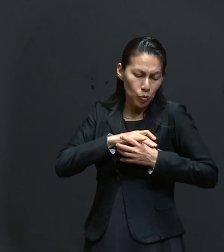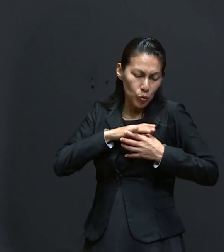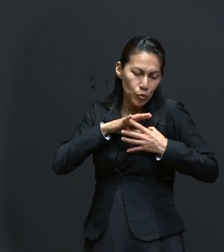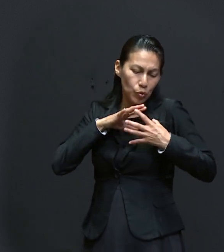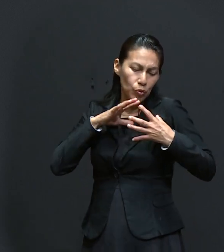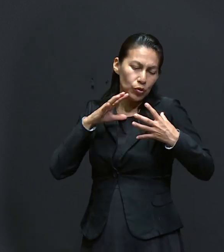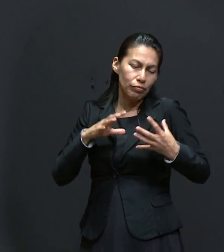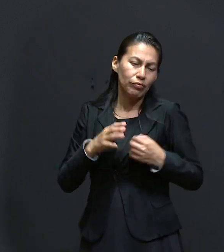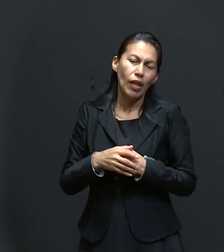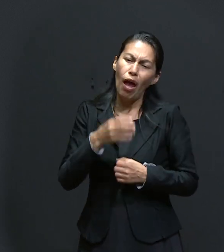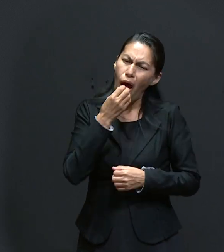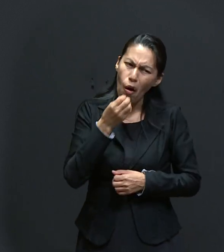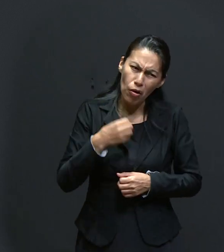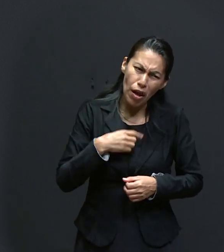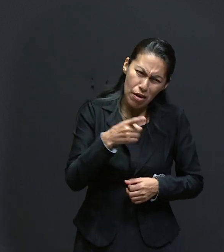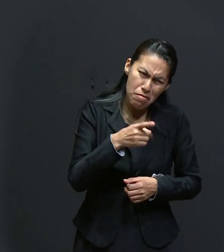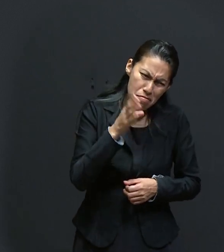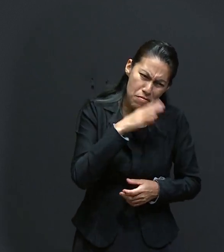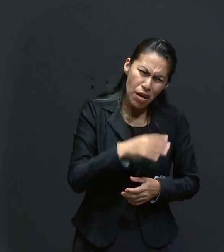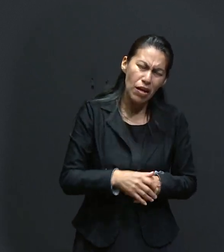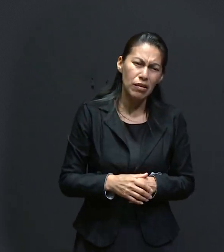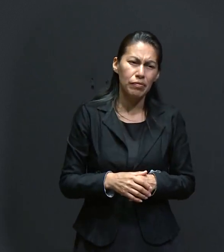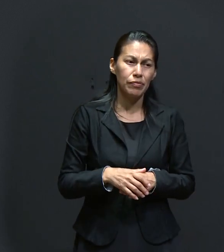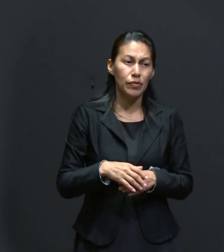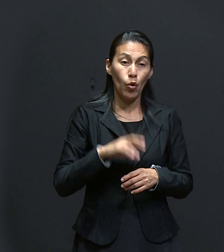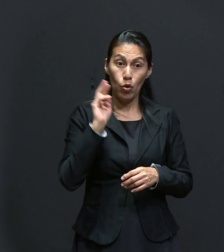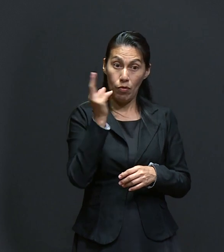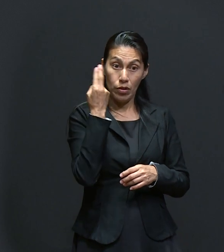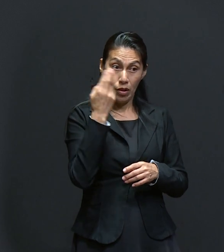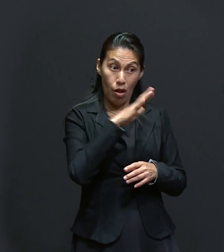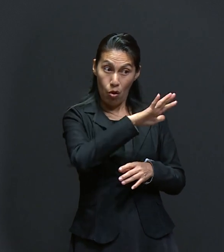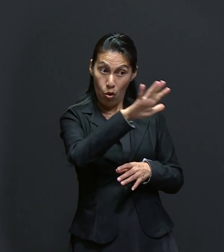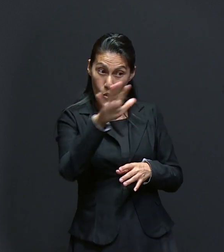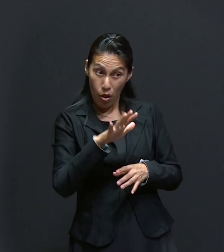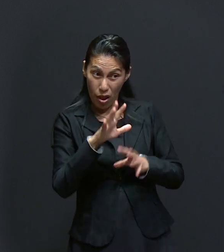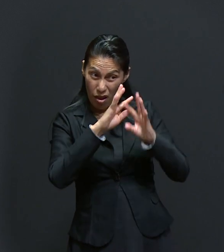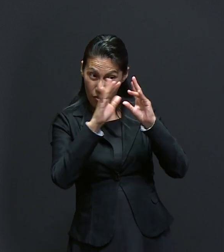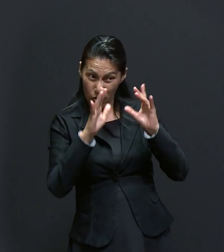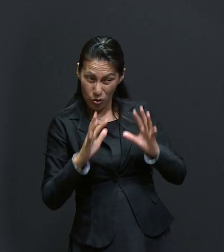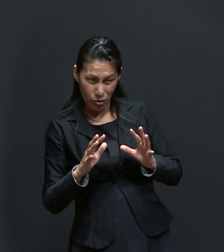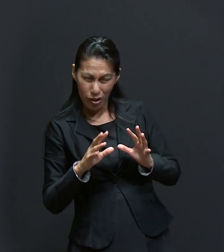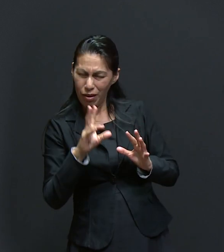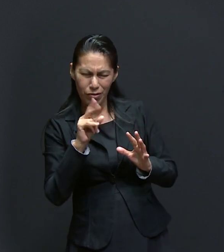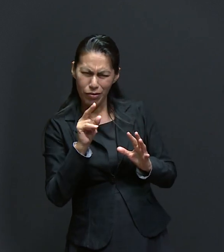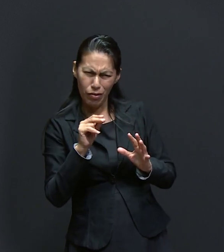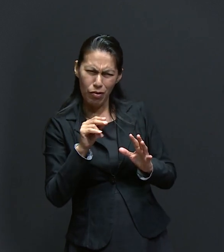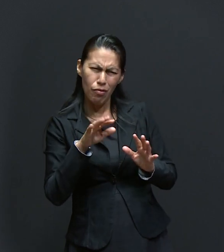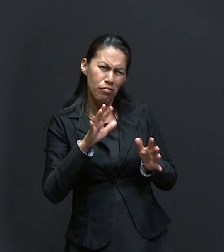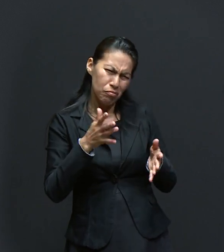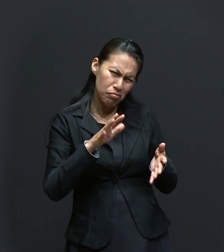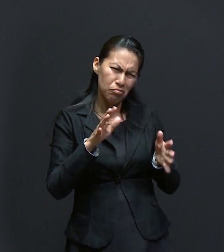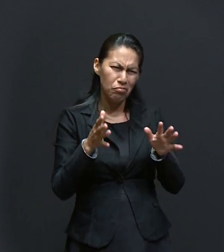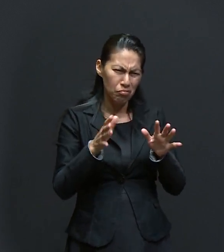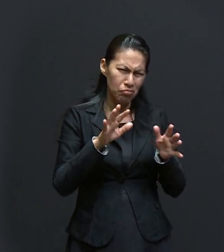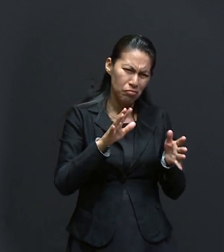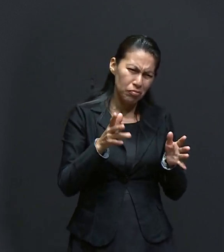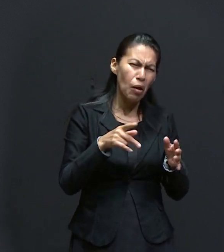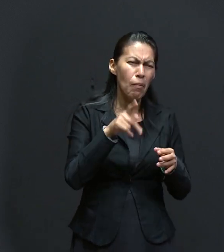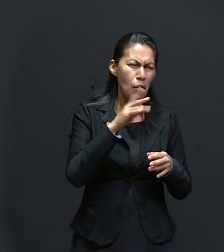esta experiencia en este campo afectado en alguna manera pero